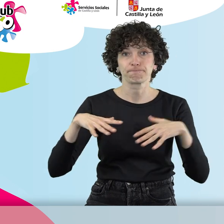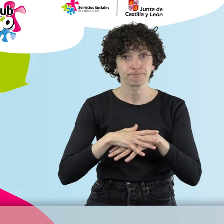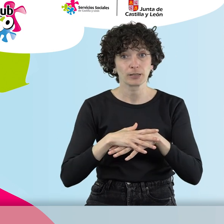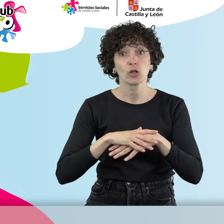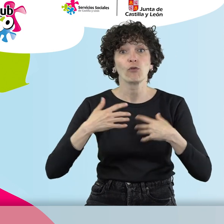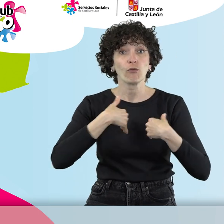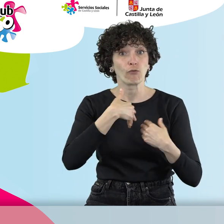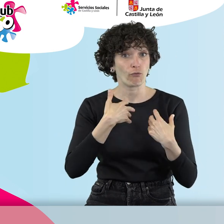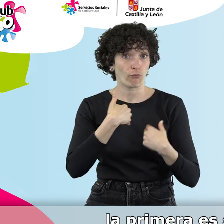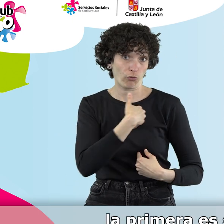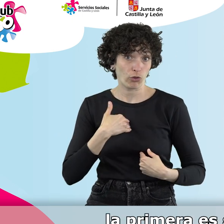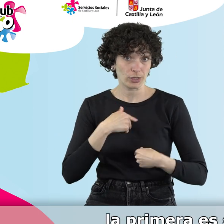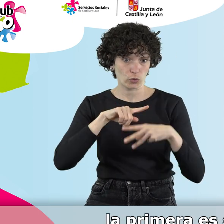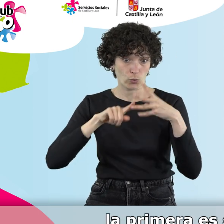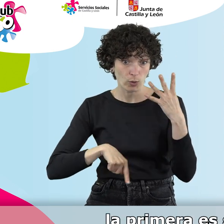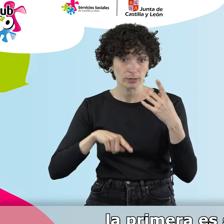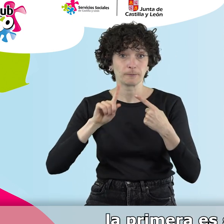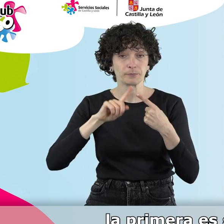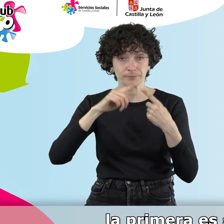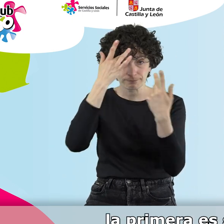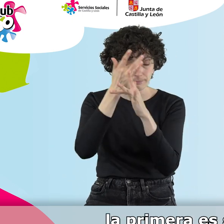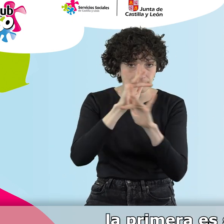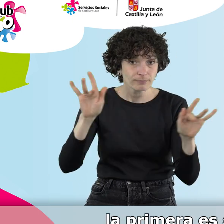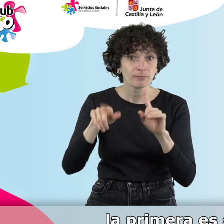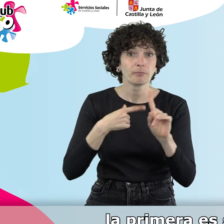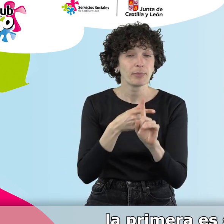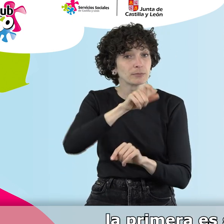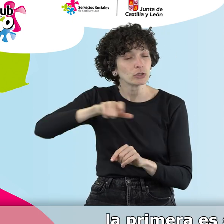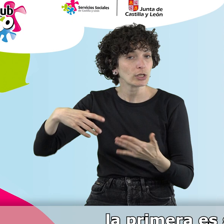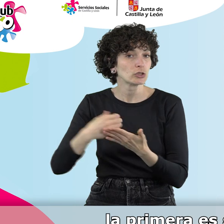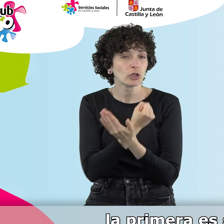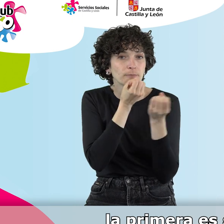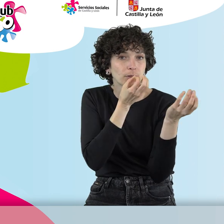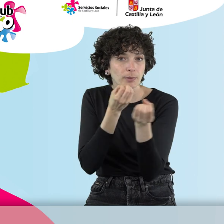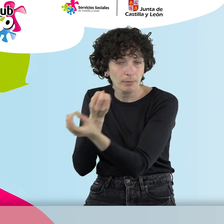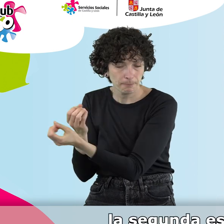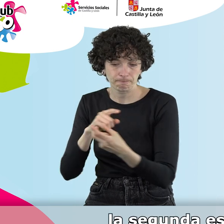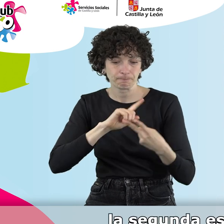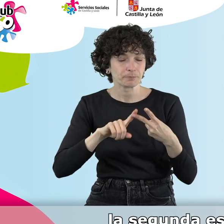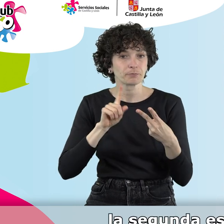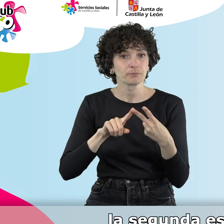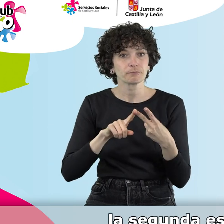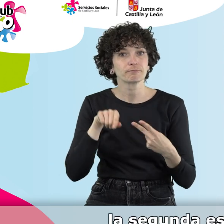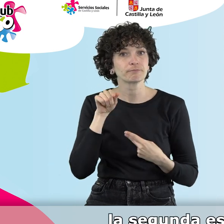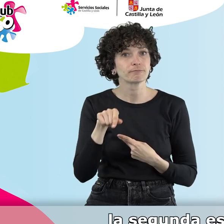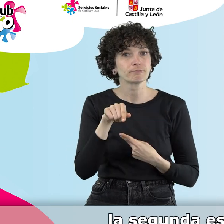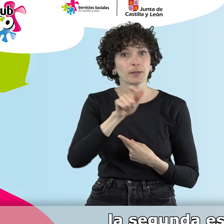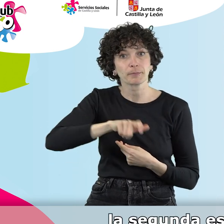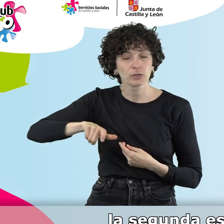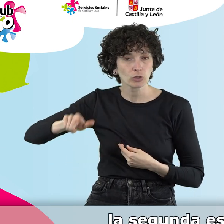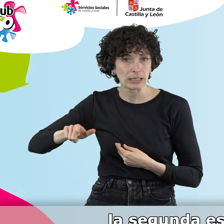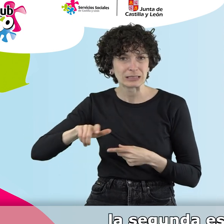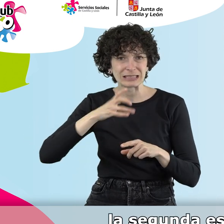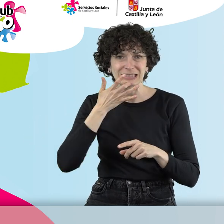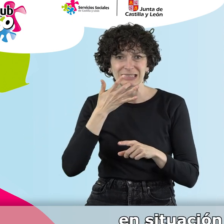cuatro funciones. La primera es sensibilizar e informar a todos los ciudadanos. La segunda es identificar